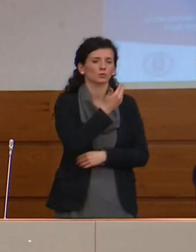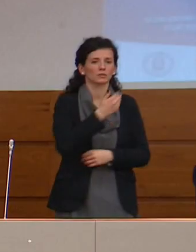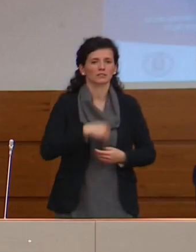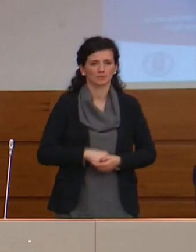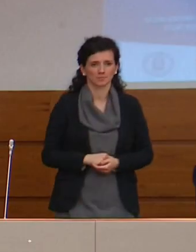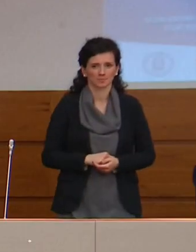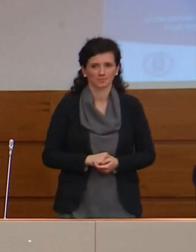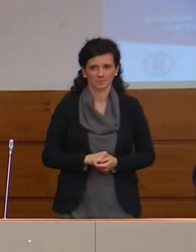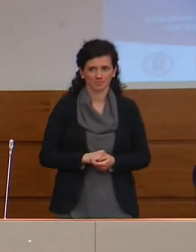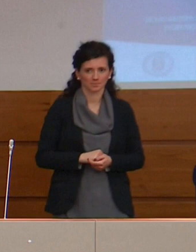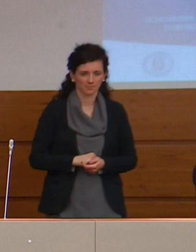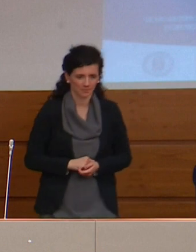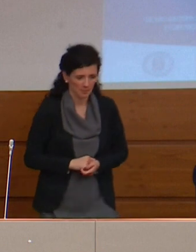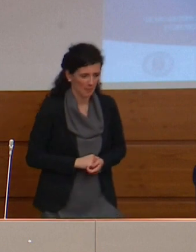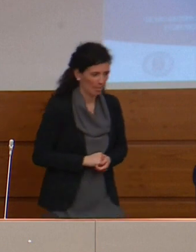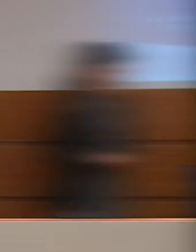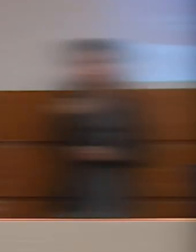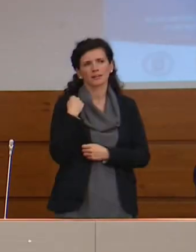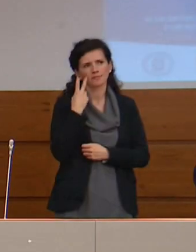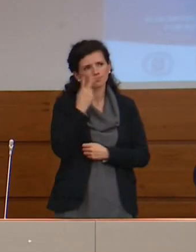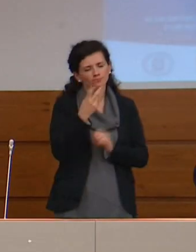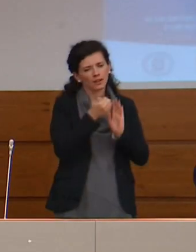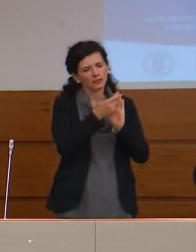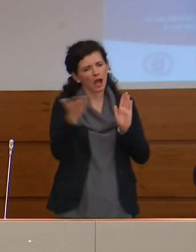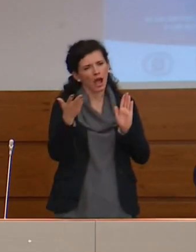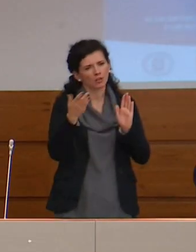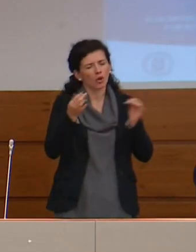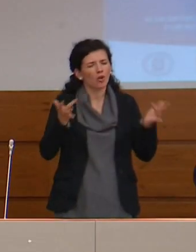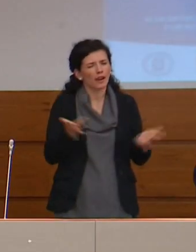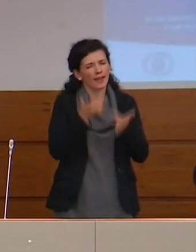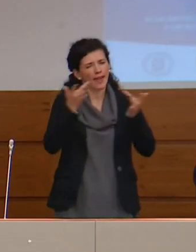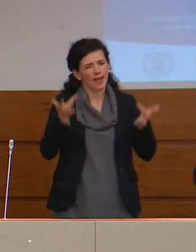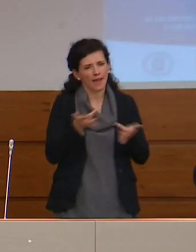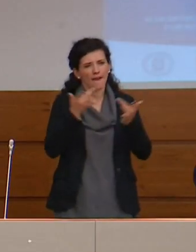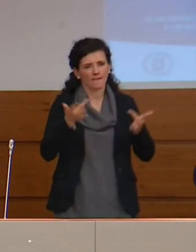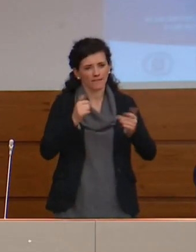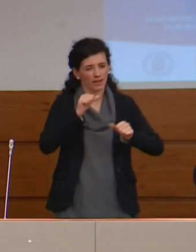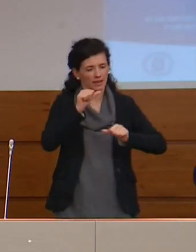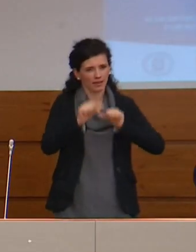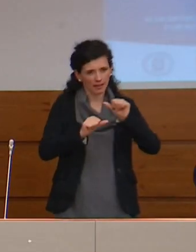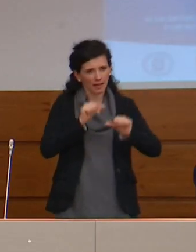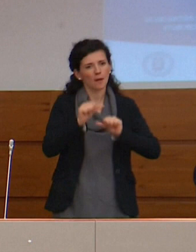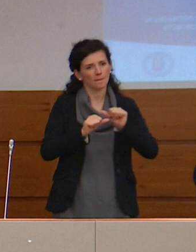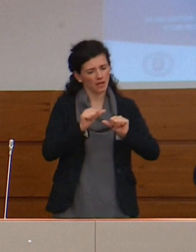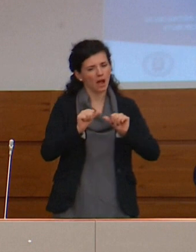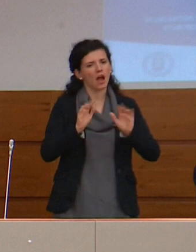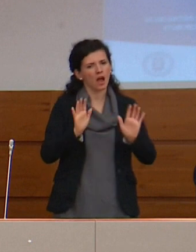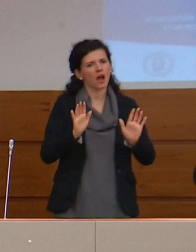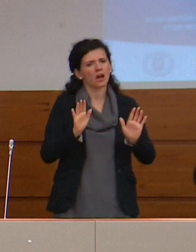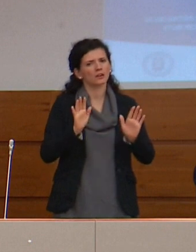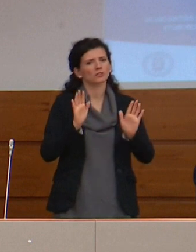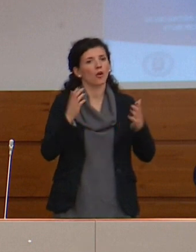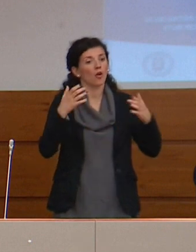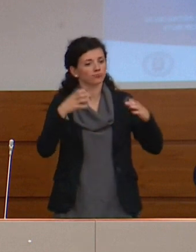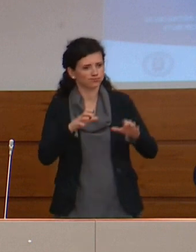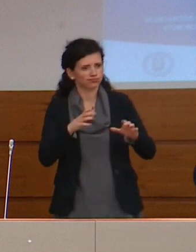domingo, o aumento do número de vítimas mortais foi abaixo do registado no sábado. O presidente do Conselho Superior de Saúde italiano, Franco Locatelli,